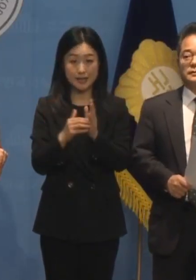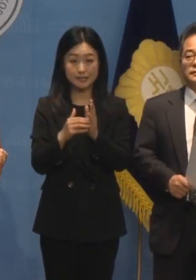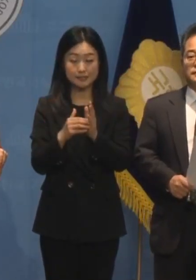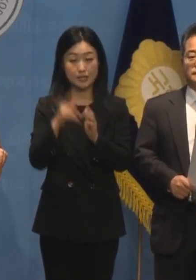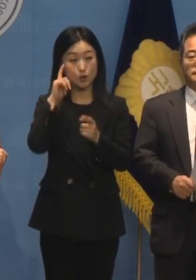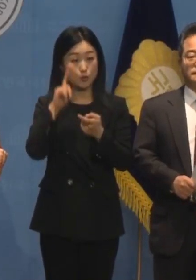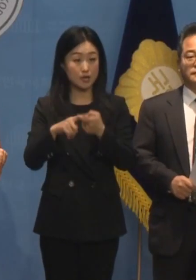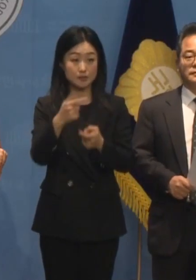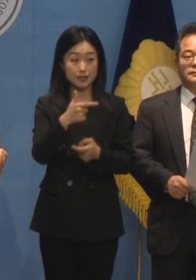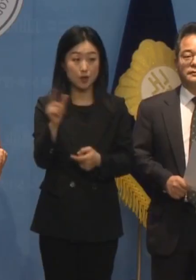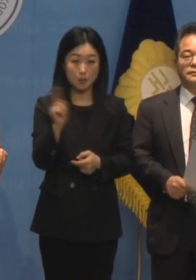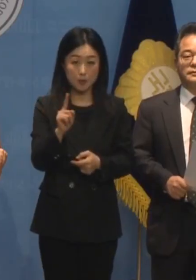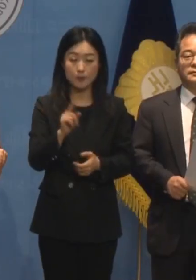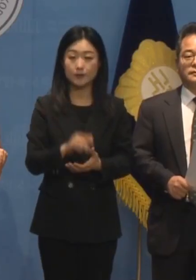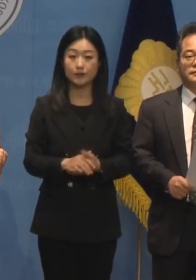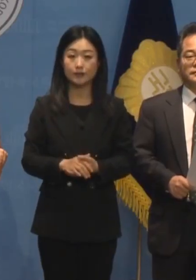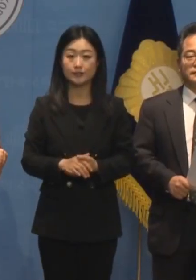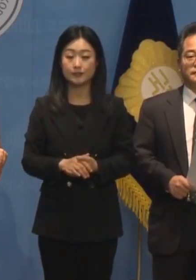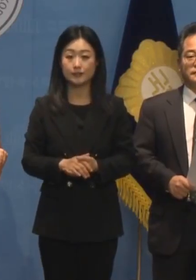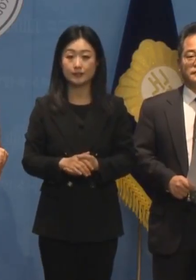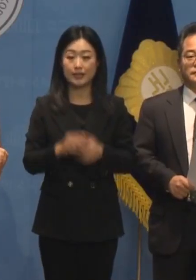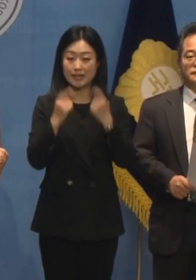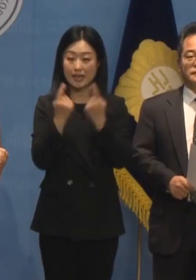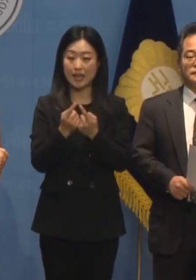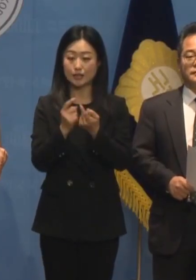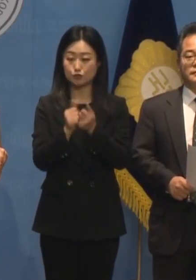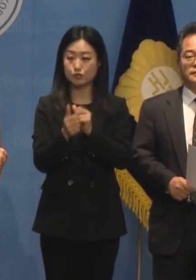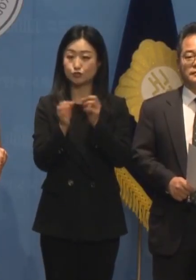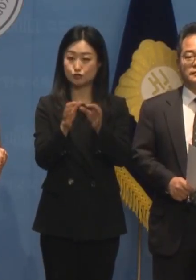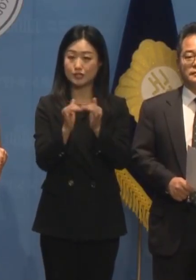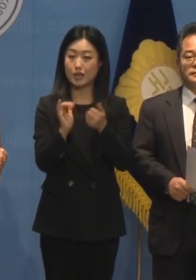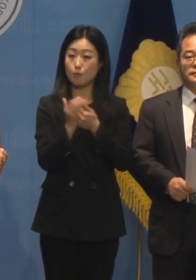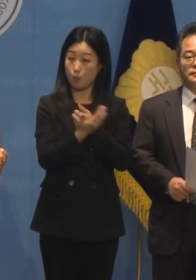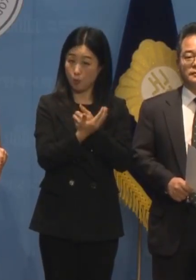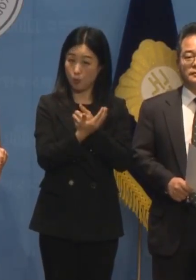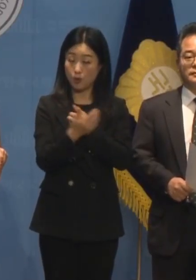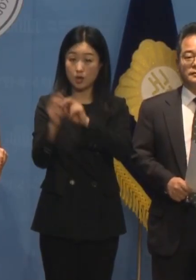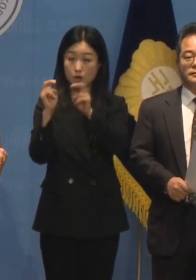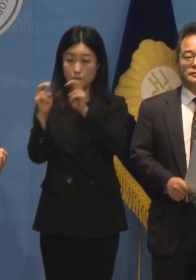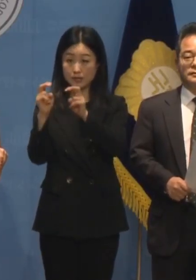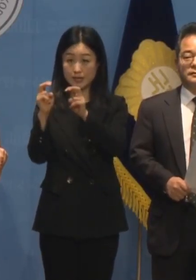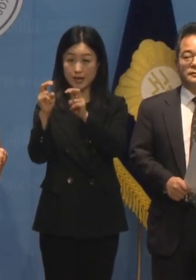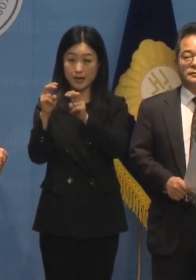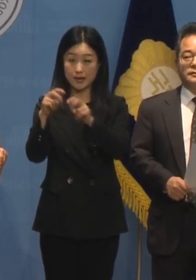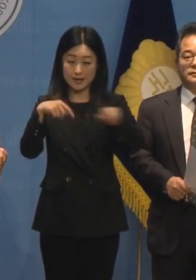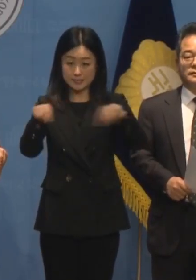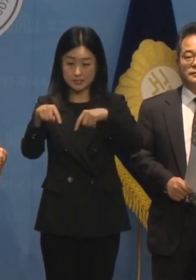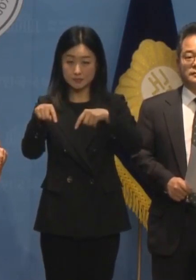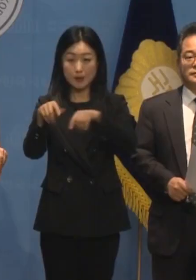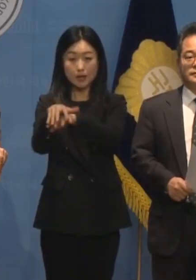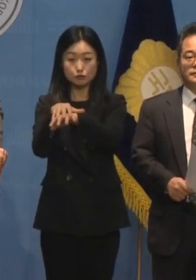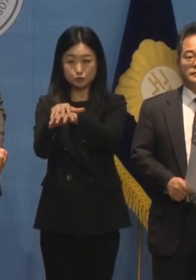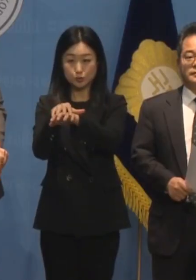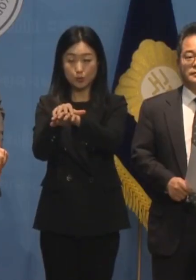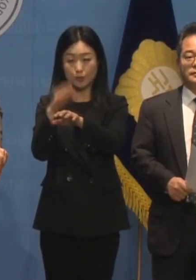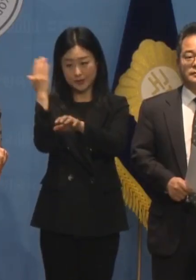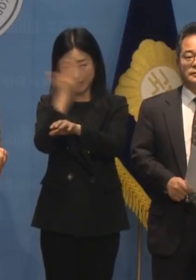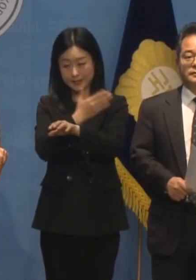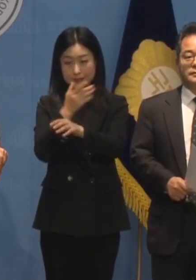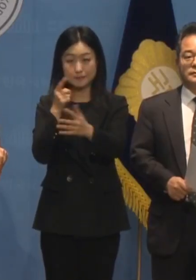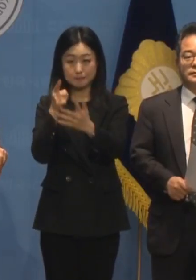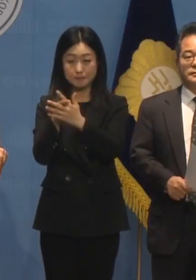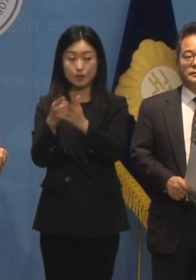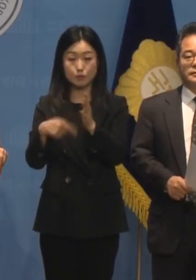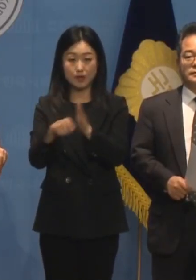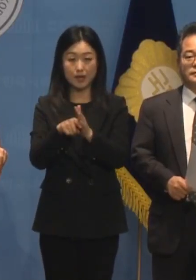관심을 크게 받고 있었던 그런 개미 투자자 보호와 기업의 지배구조를 투명하게 개선하는 작업에 대해서